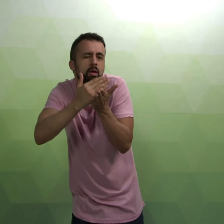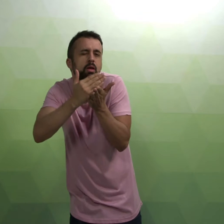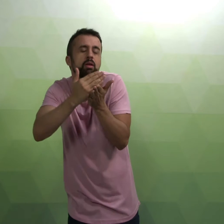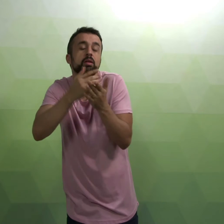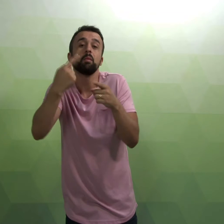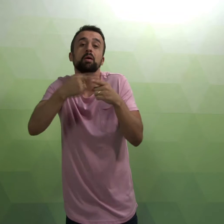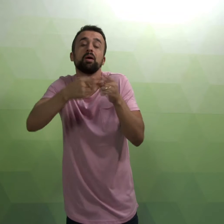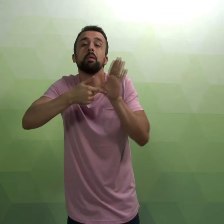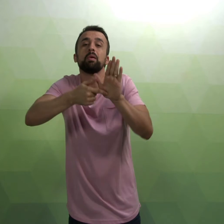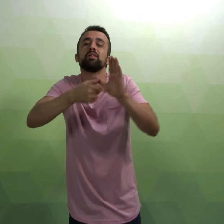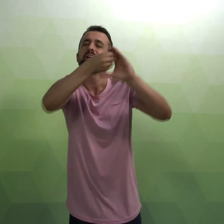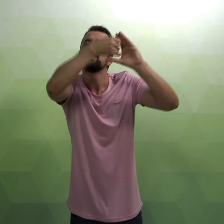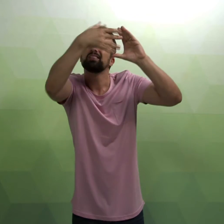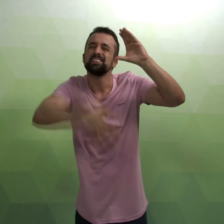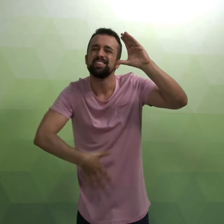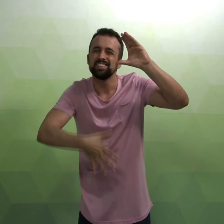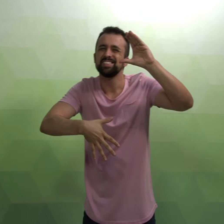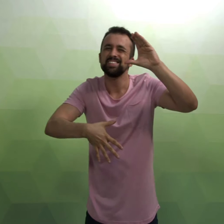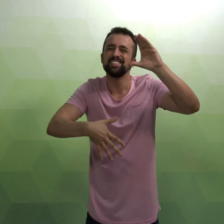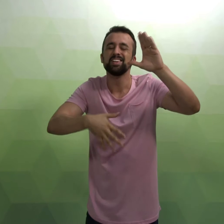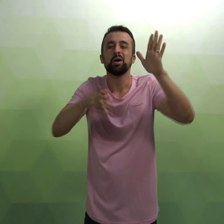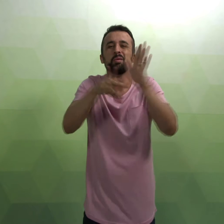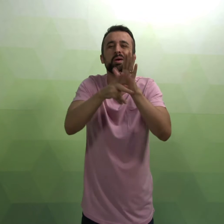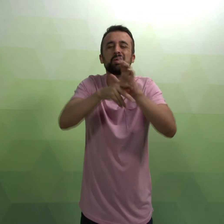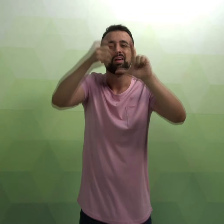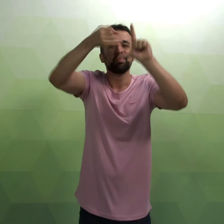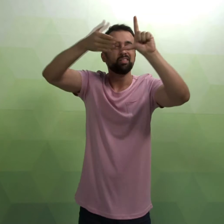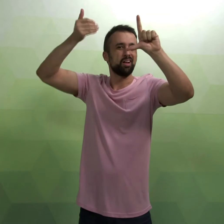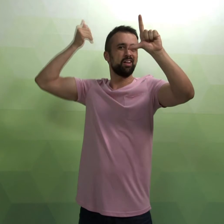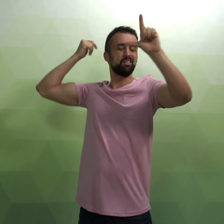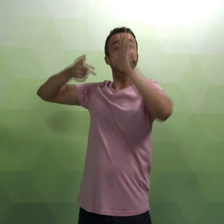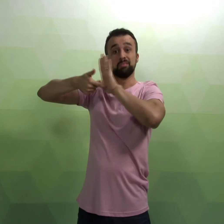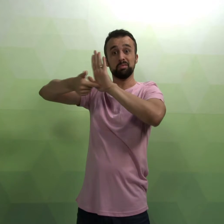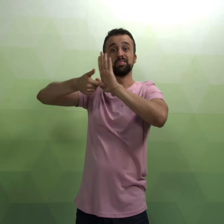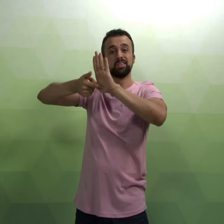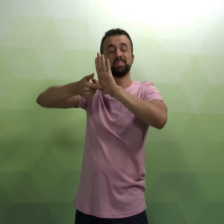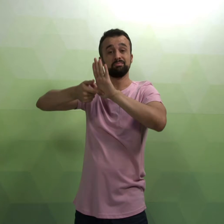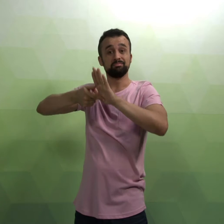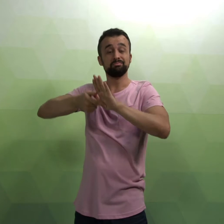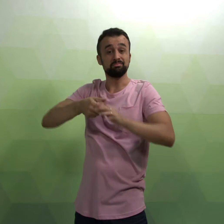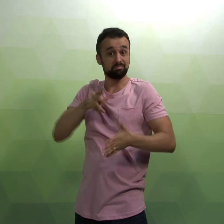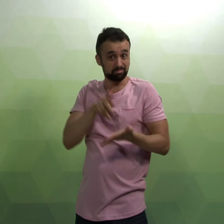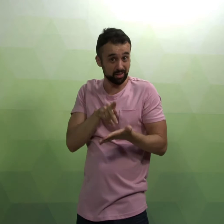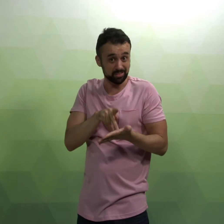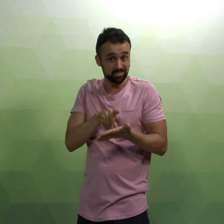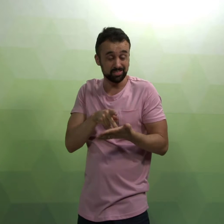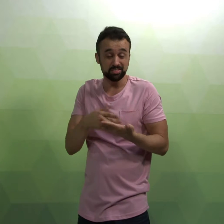aquelas características destacadas na videoaula anterior, não é mesmo?